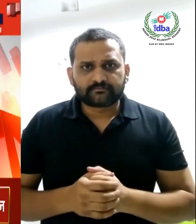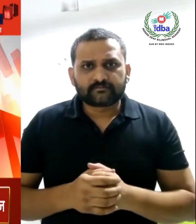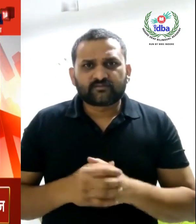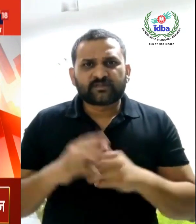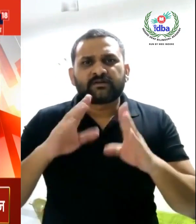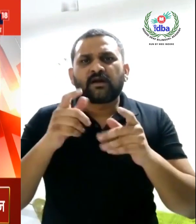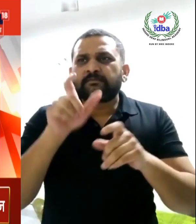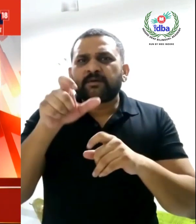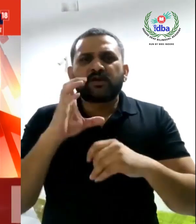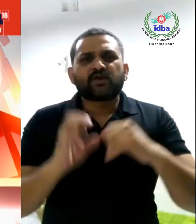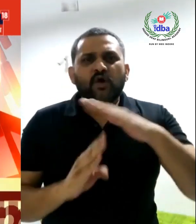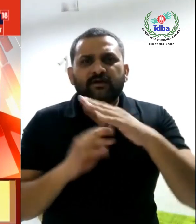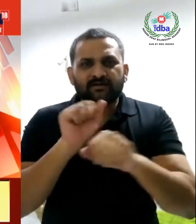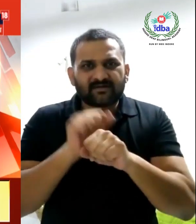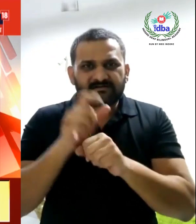ठेकेदारों के लिए,